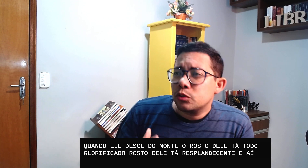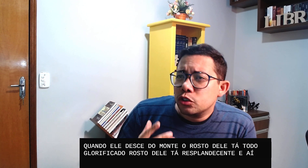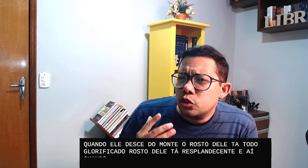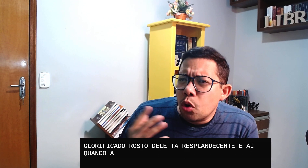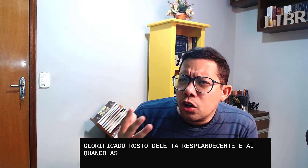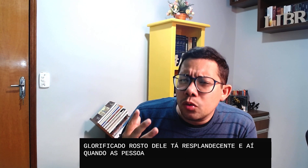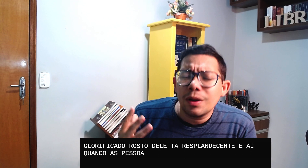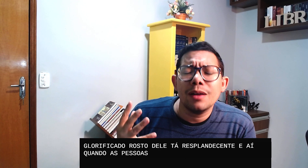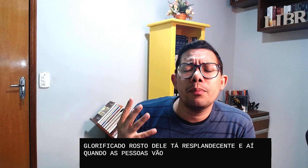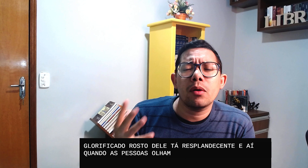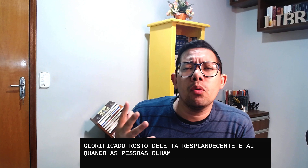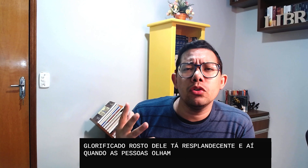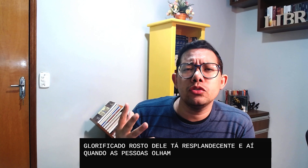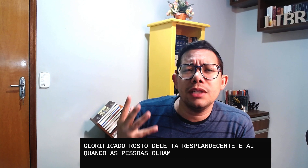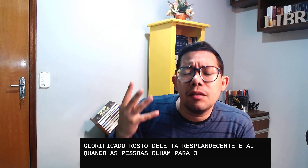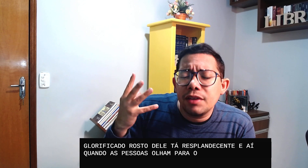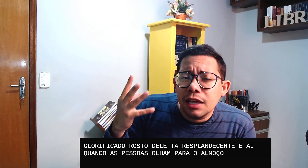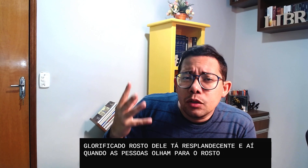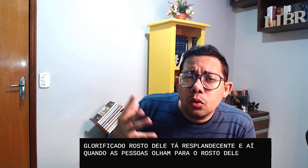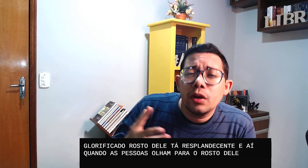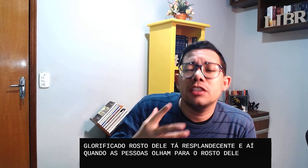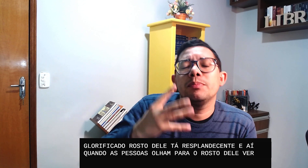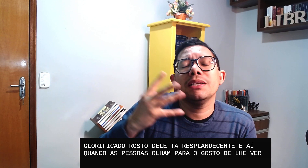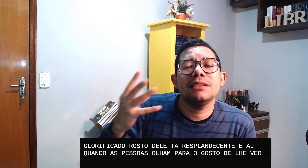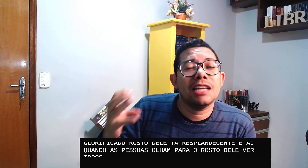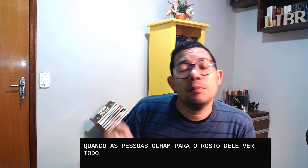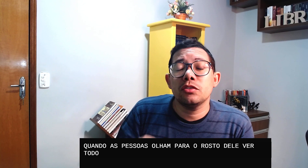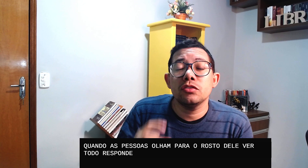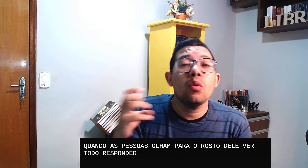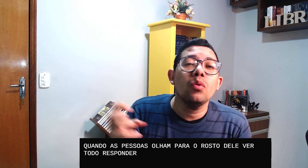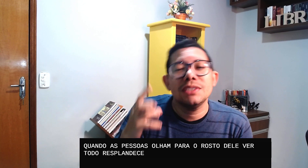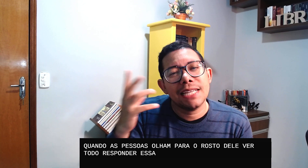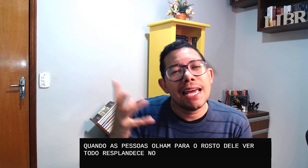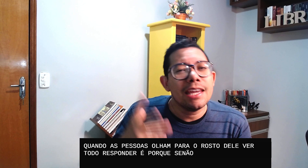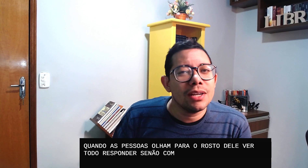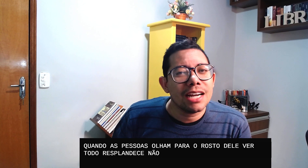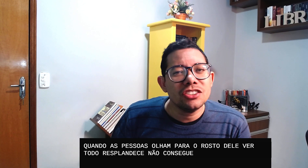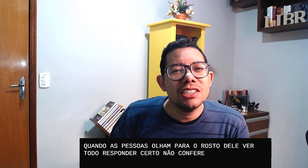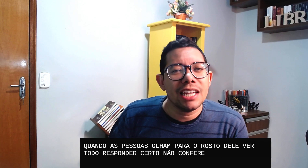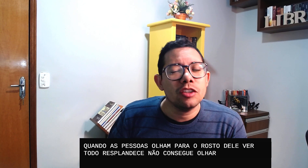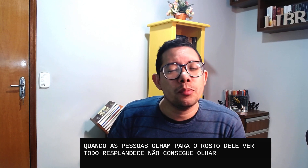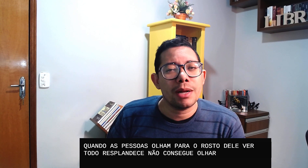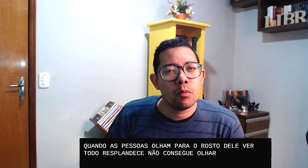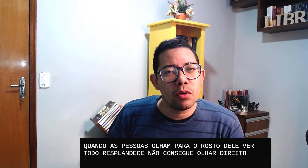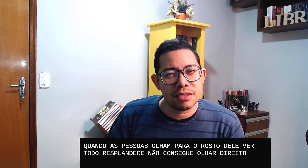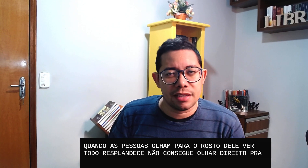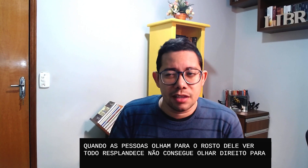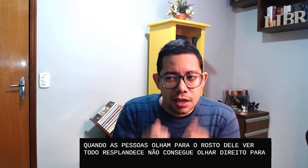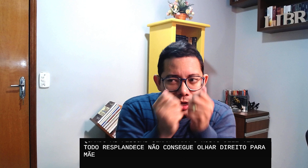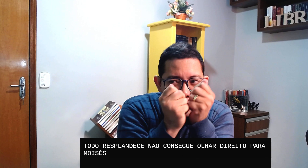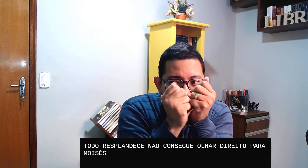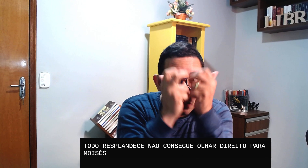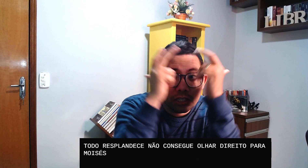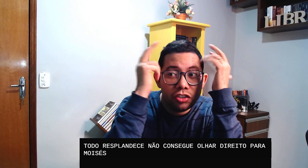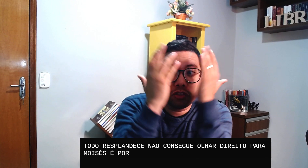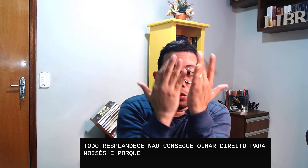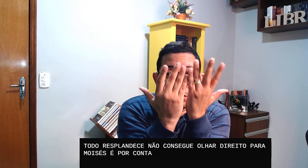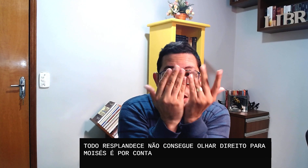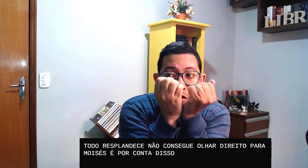pessoas olham para o rosto dele, vê todo resplandecente, as pessoas não conseguem olhar direito para Moisés. E é por conta disso, como se a